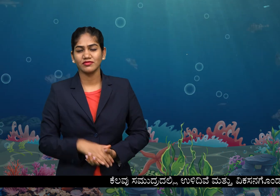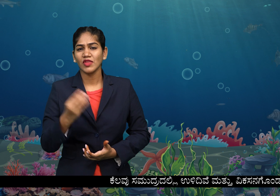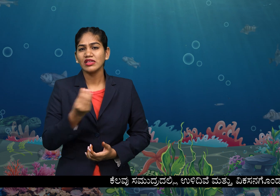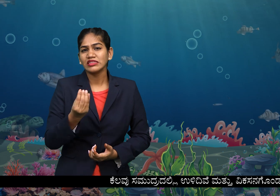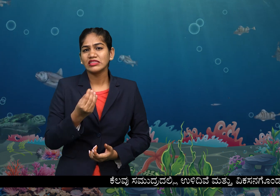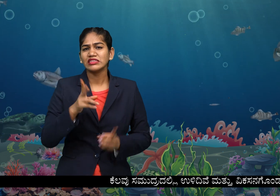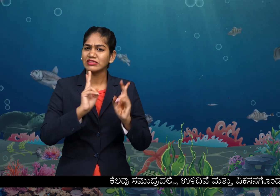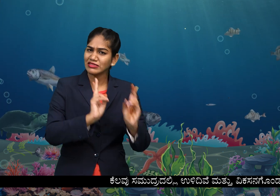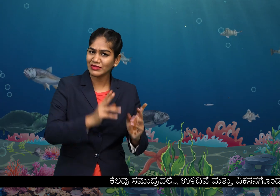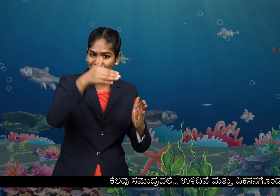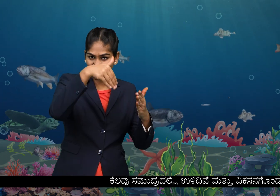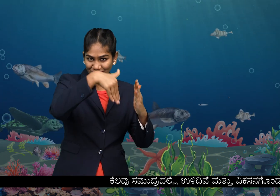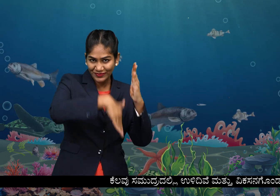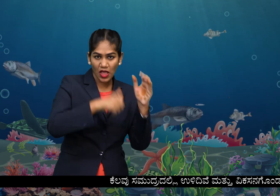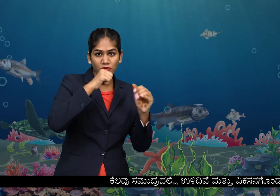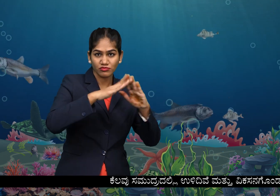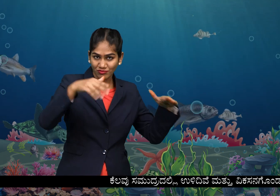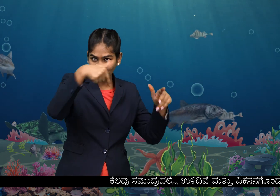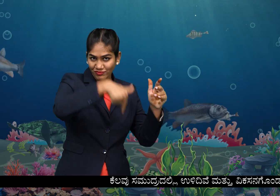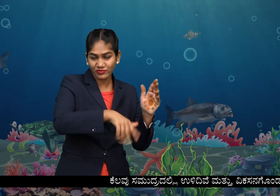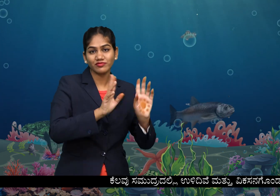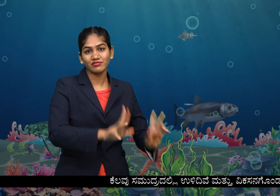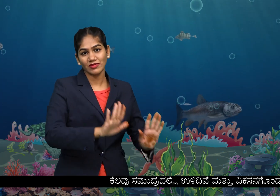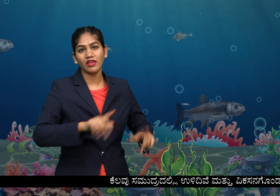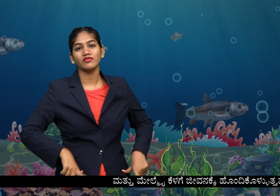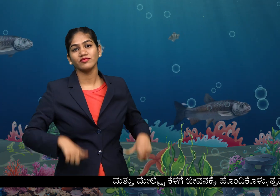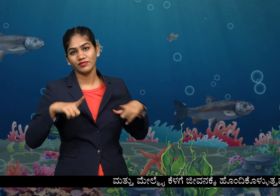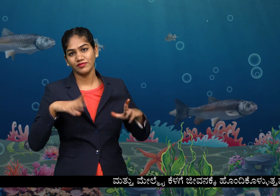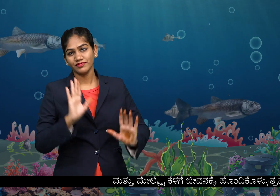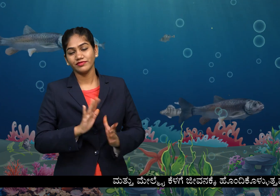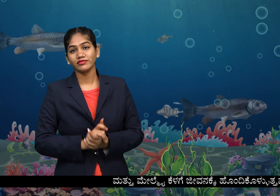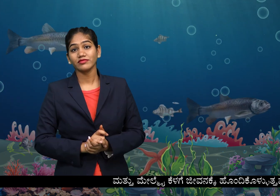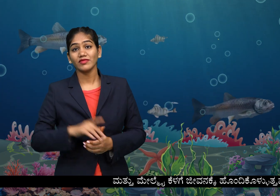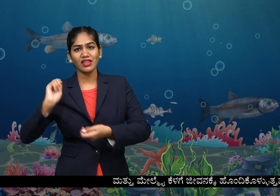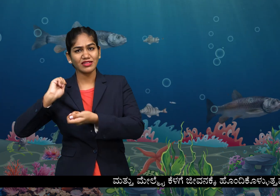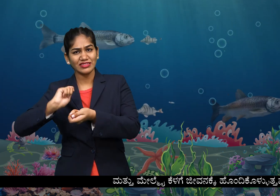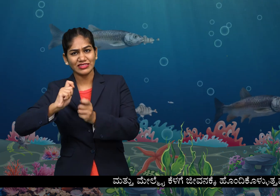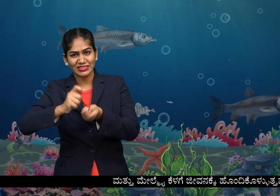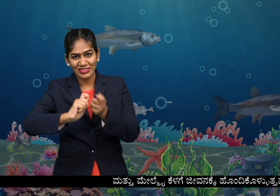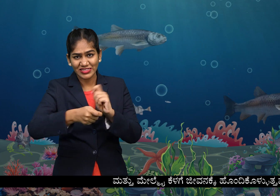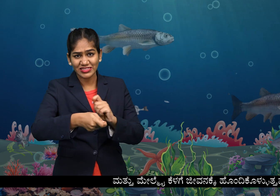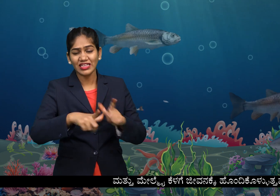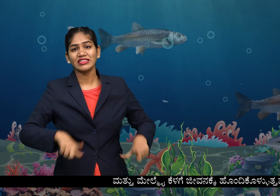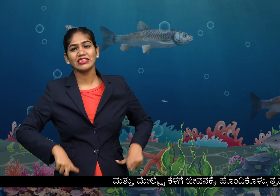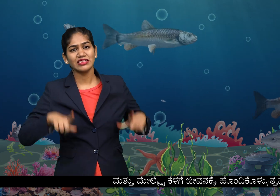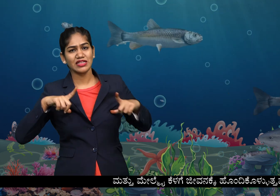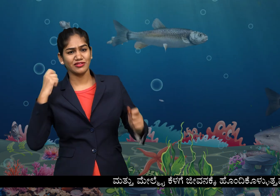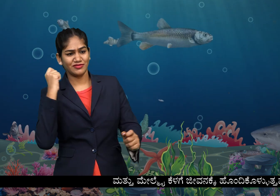ಕೆಲವು ಸಮಯದಲ್ಲಿ ಉಳಿದಿವೆ ಮತ್ತು ವಿಕಸನಗೊಂಡವು ಮತ್ತು ಮೇಲ್ಮೈ ಕೆಳಗೆ ಜೀವನಕ್ಕೆ ಹೊಂದಿಕೊಳ್ಳುತ್ತವೆ.